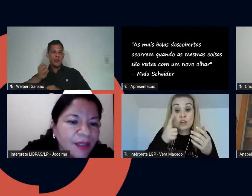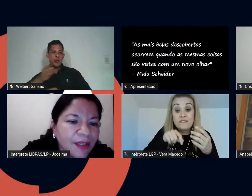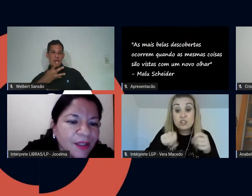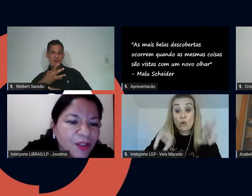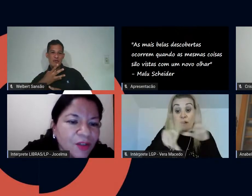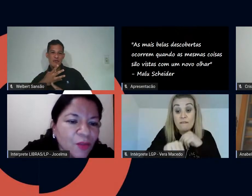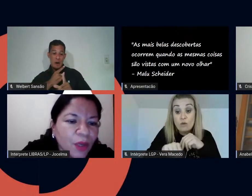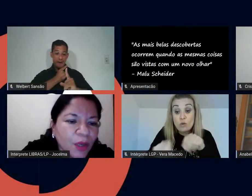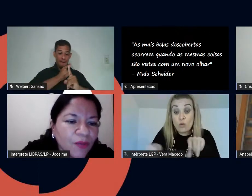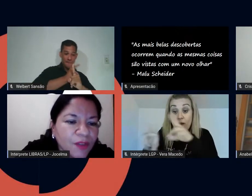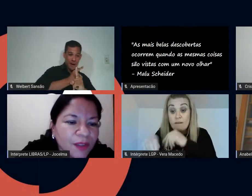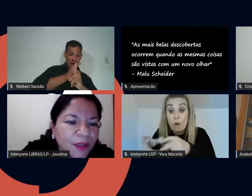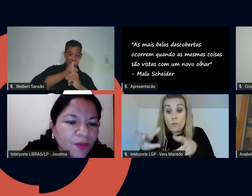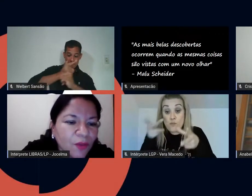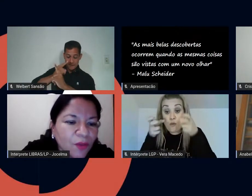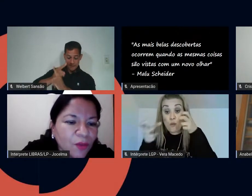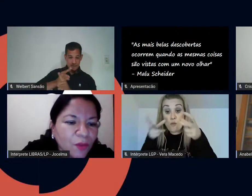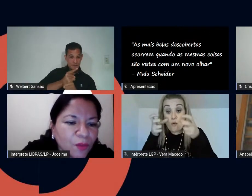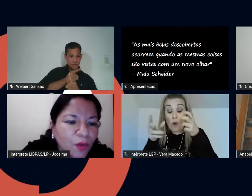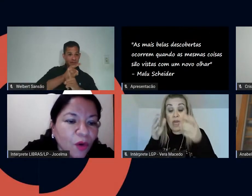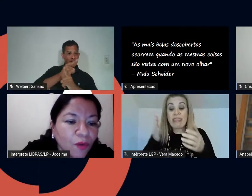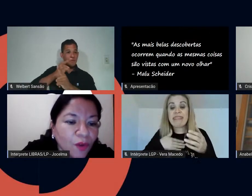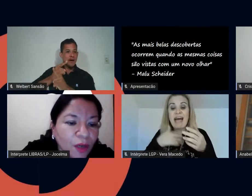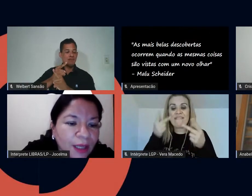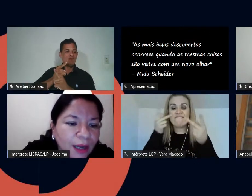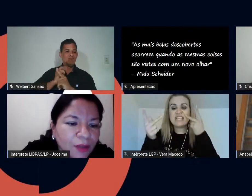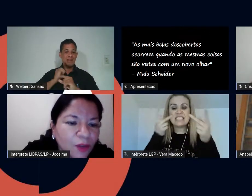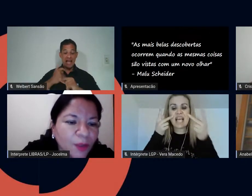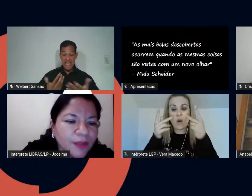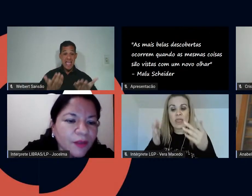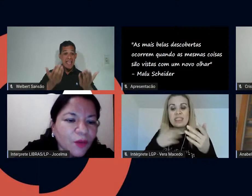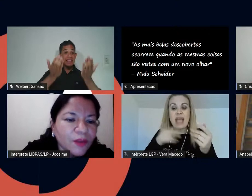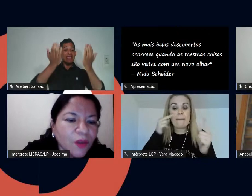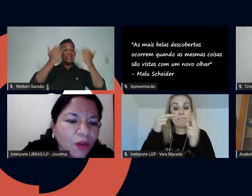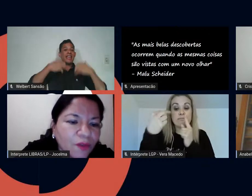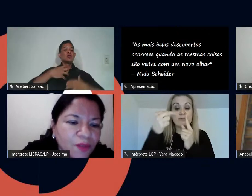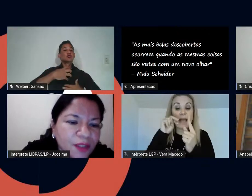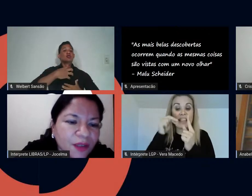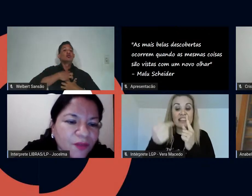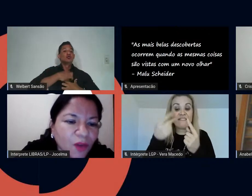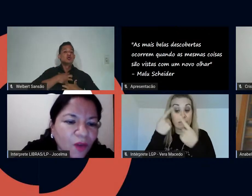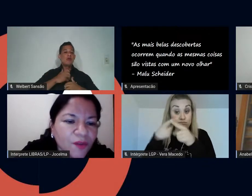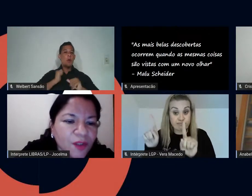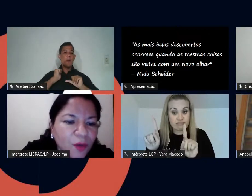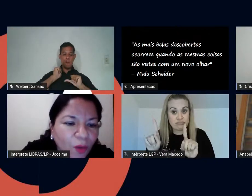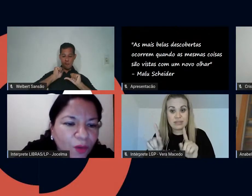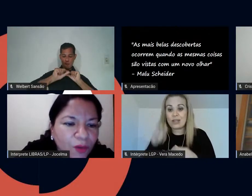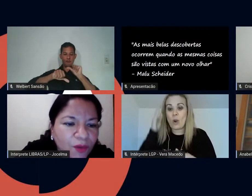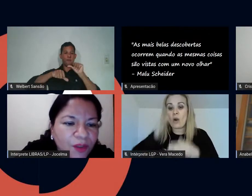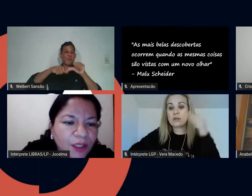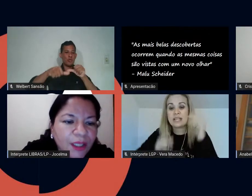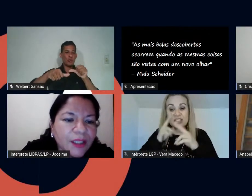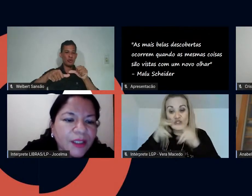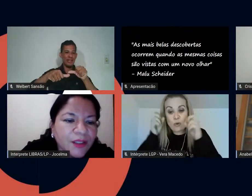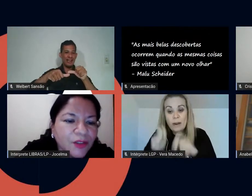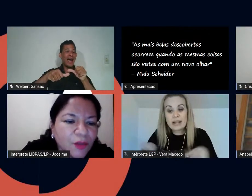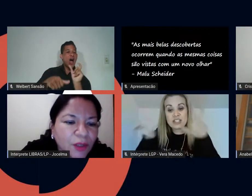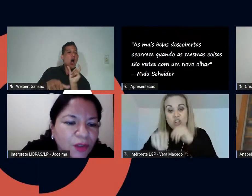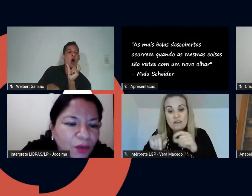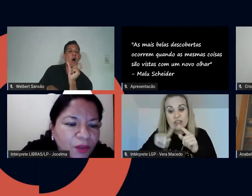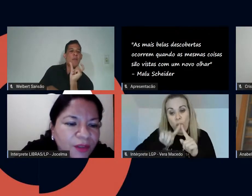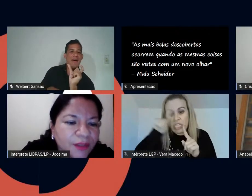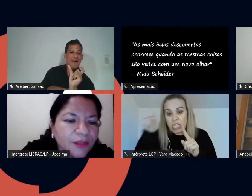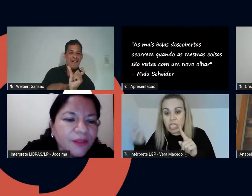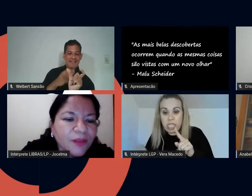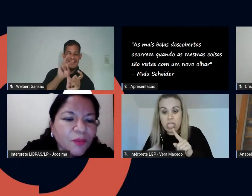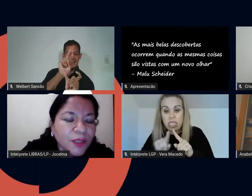conhecimento. Isso porque você teve um novo olhar sobre essa coisa nova, você teve novos encontros e isso lhe